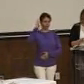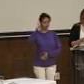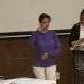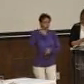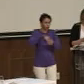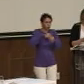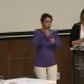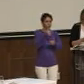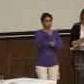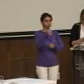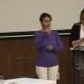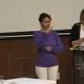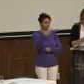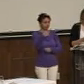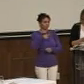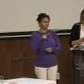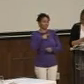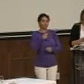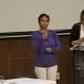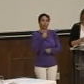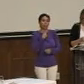barrados.